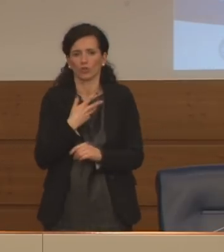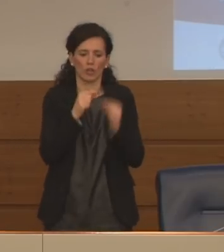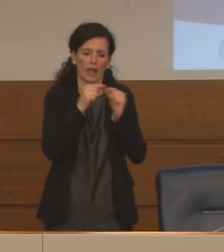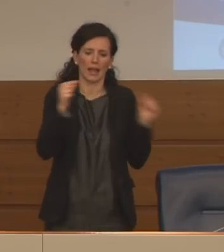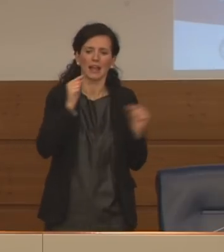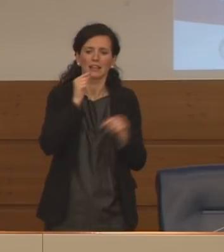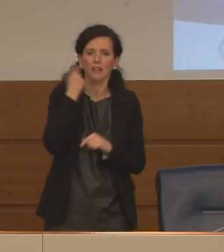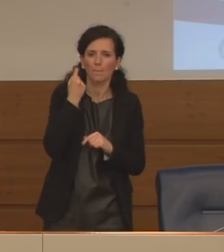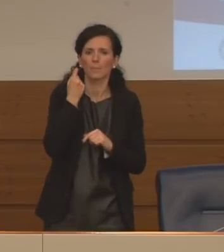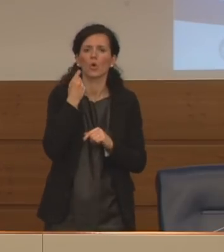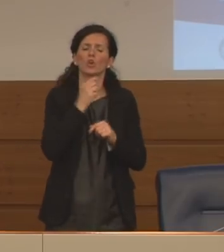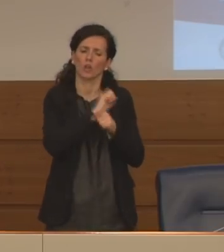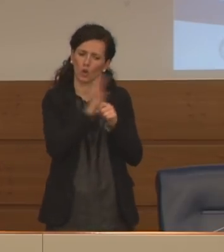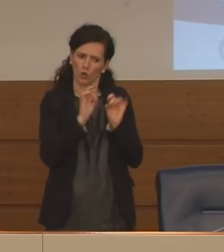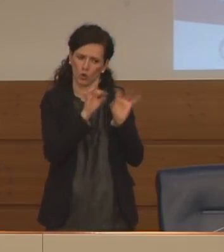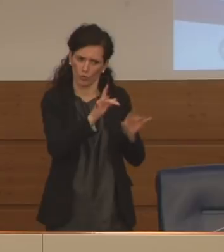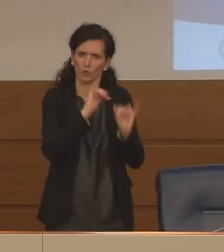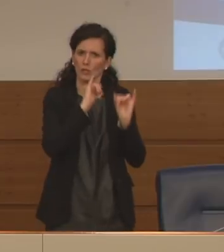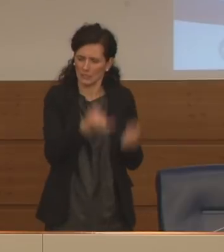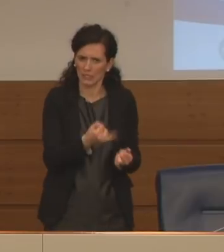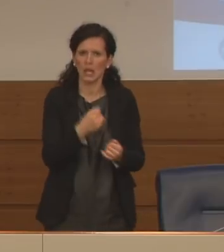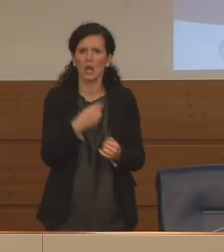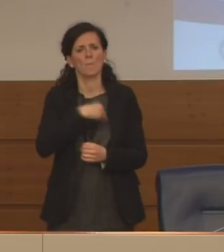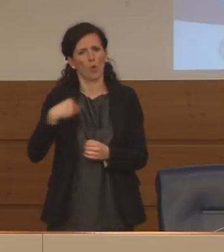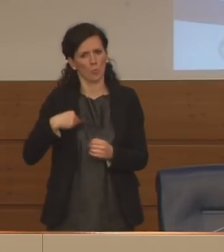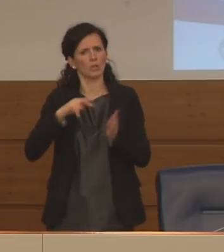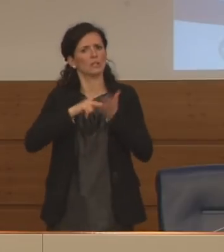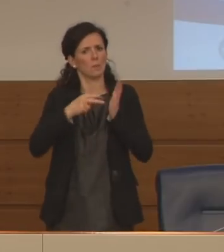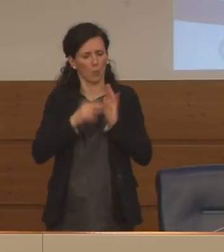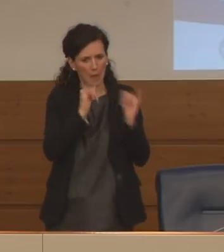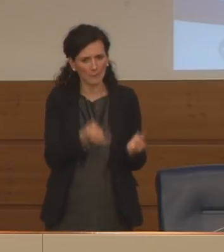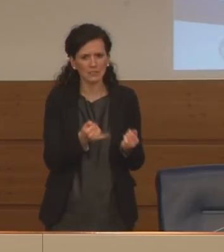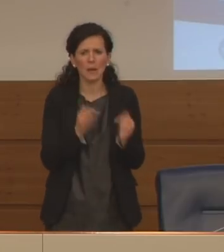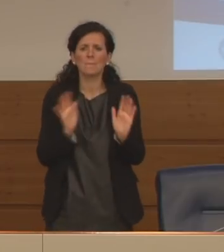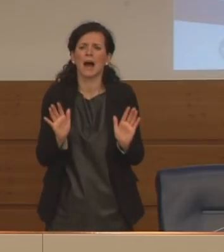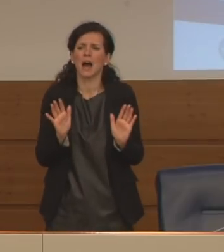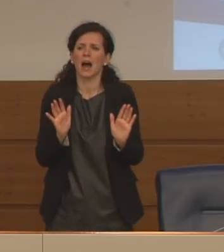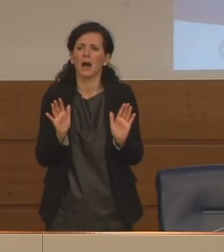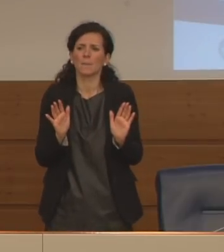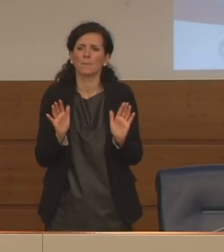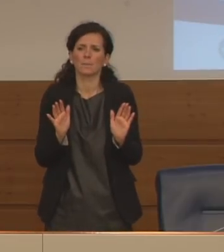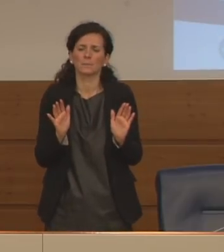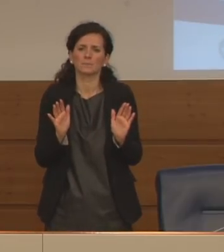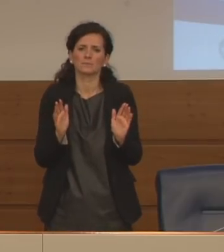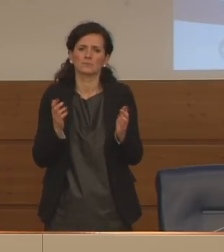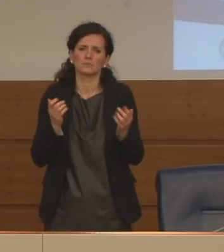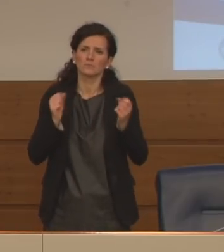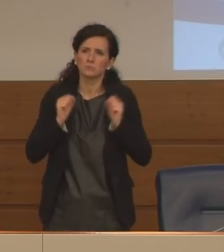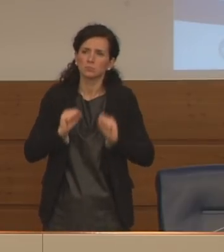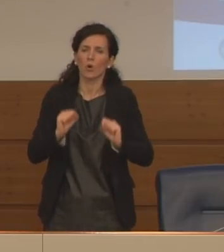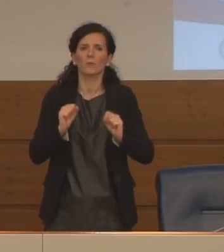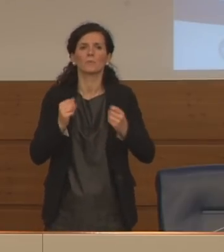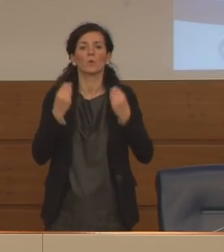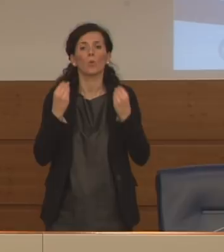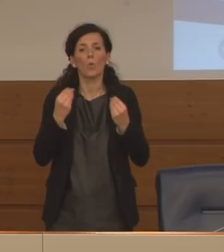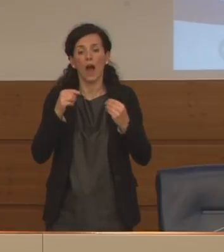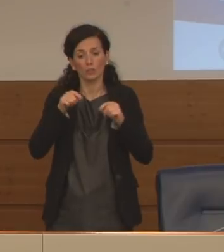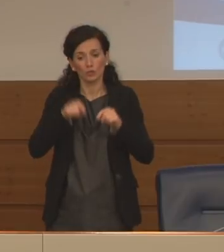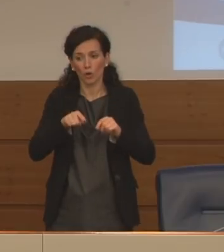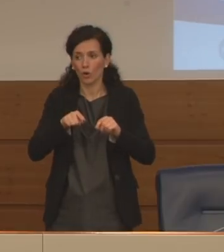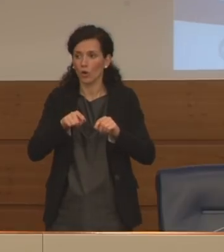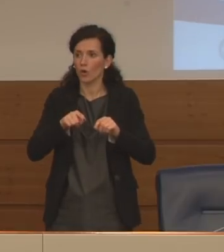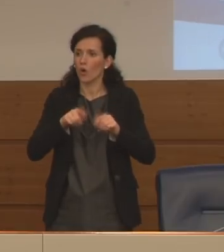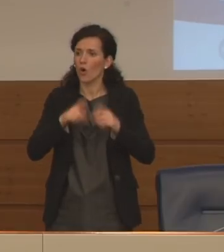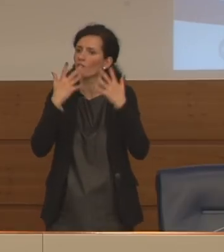positivo e ci aveva anche la polmonite interstiziale ma probabilmente quando finirà questa storia e